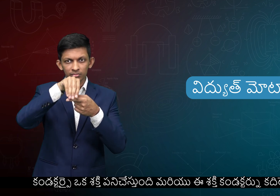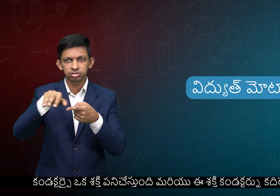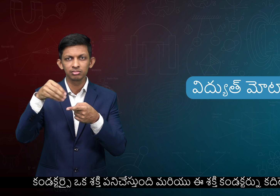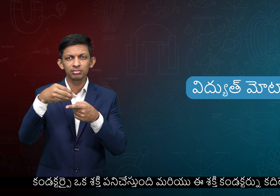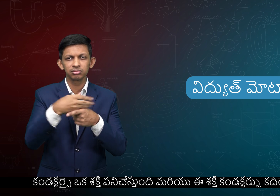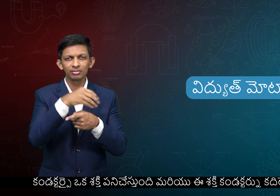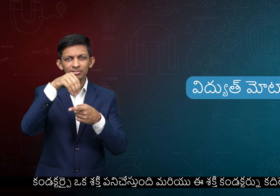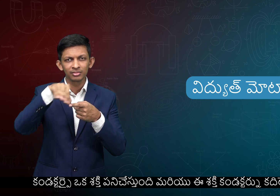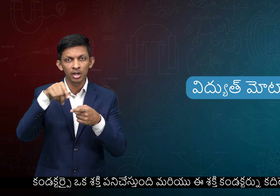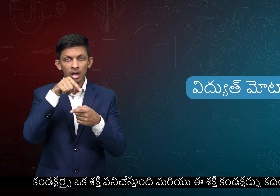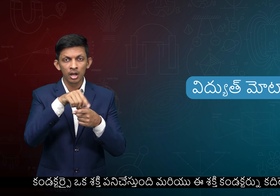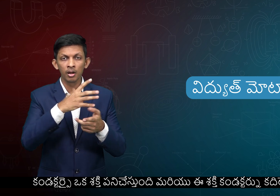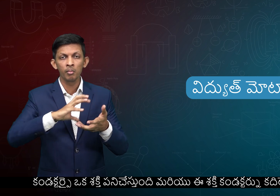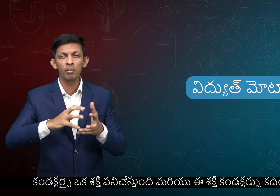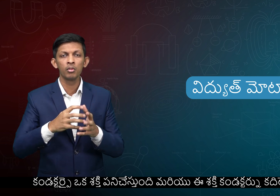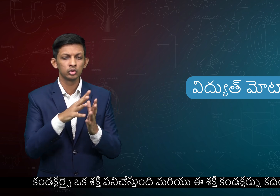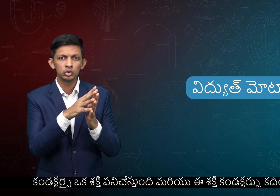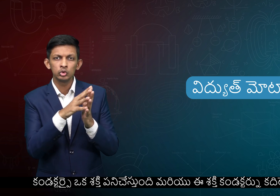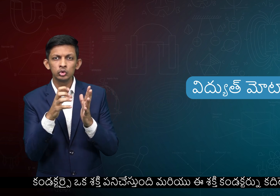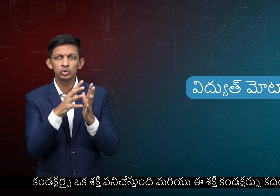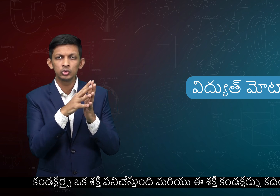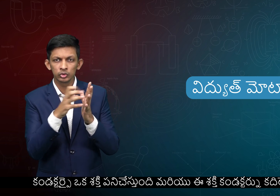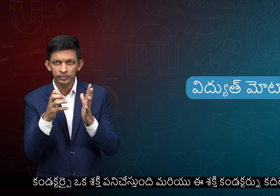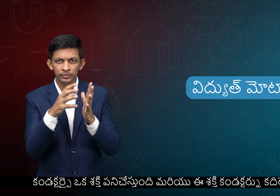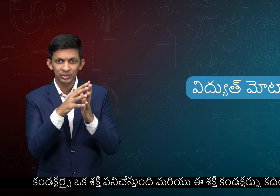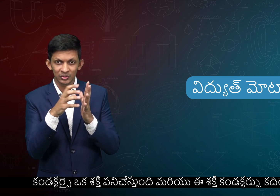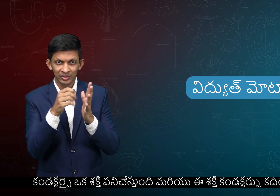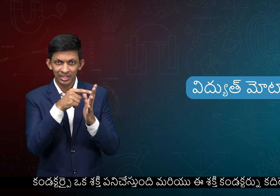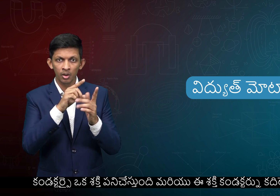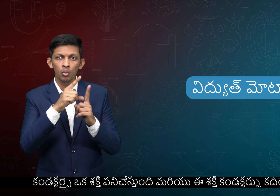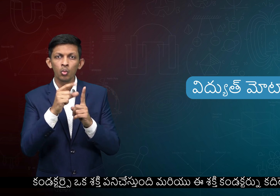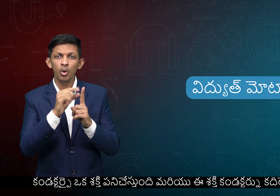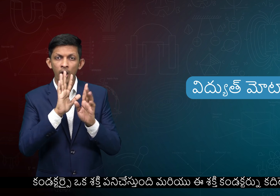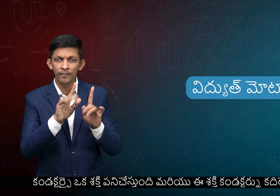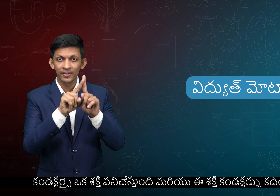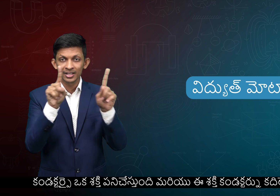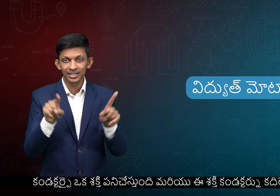కండక్టర్పై ఒక శక్తి పనిచేస్తుంది మరియు ఈ శక్తి కండక్టర్ను కదిలేలా చేస్తుంది.